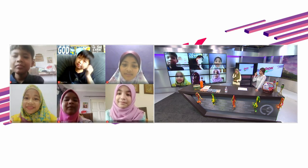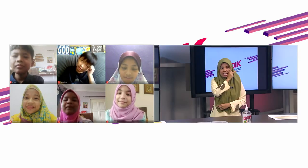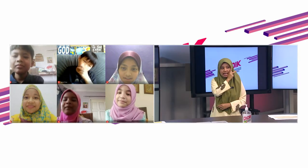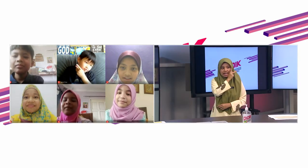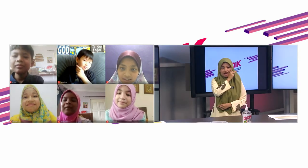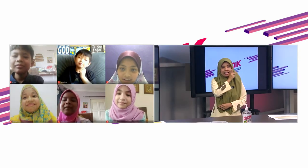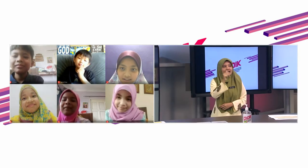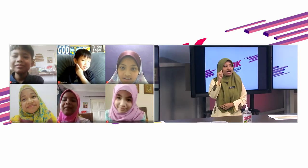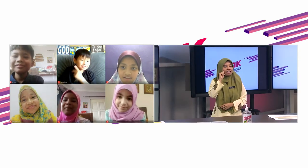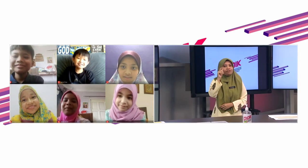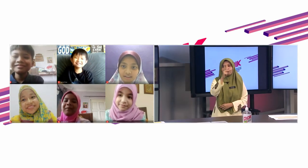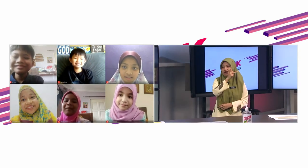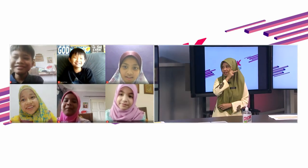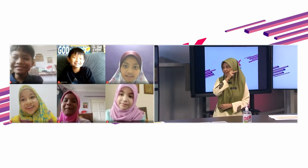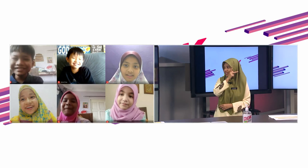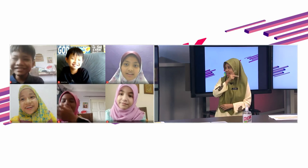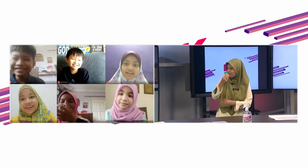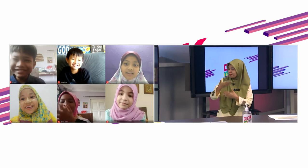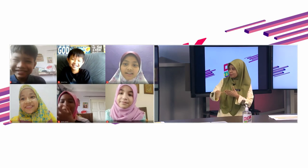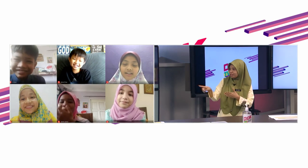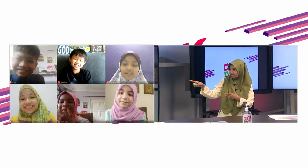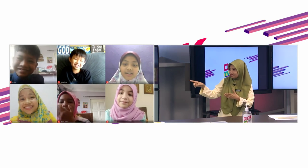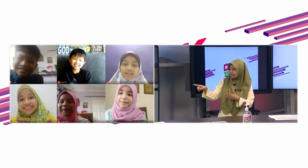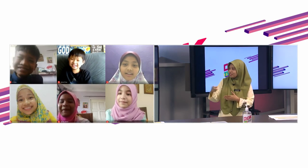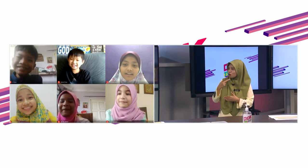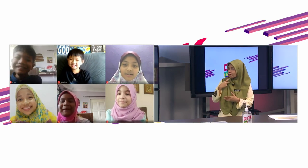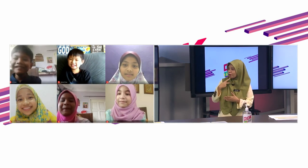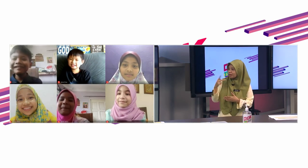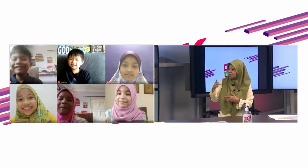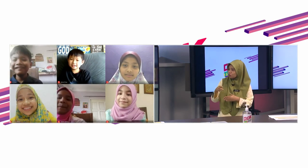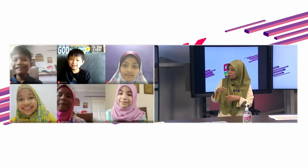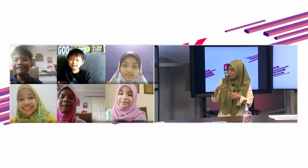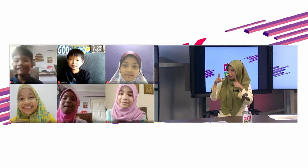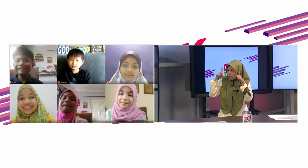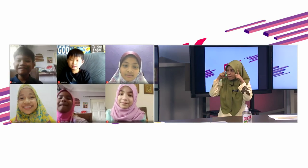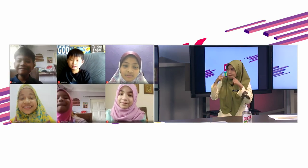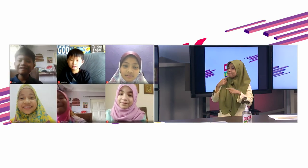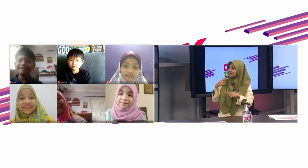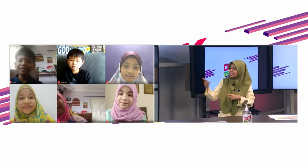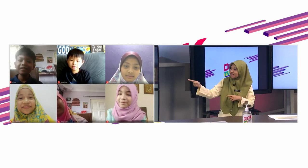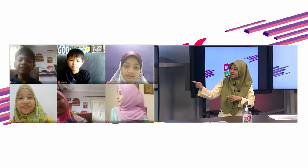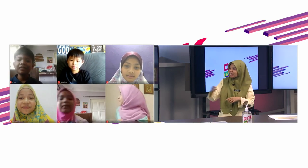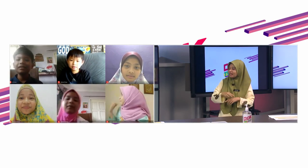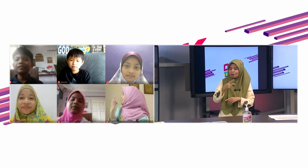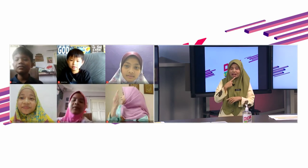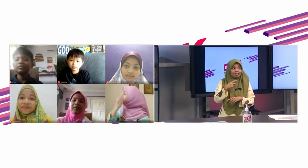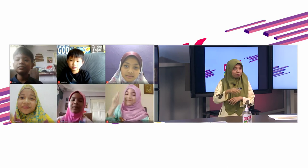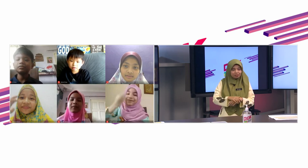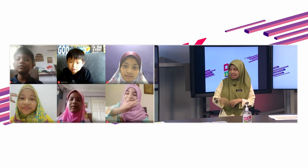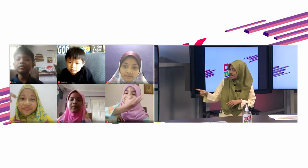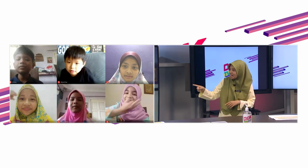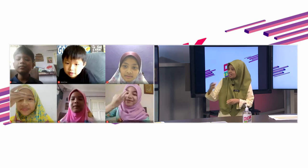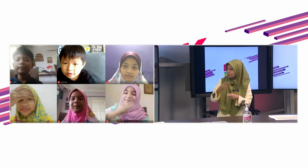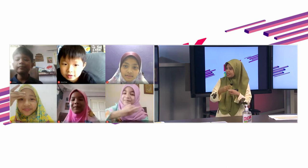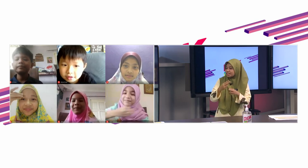K. Akifah. Akifah. Okey. Okey. Lepas tu yang comel pakai tudung pink. Merah jambu ni. Merah jambu